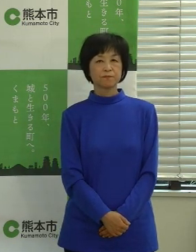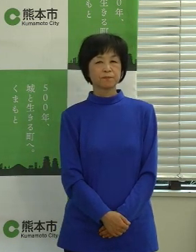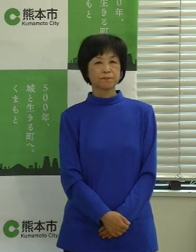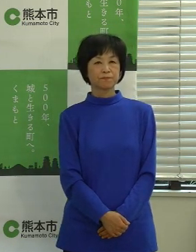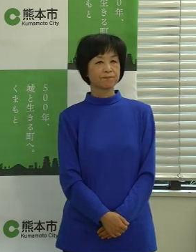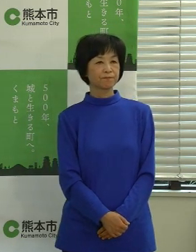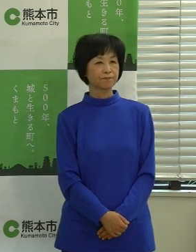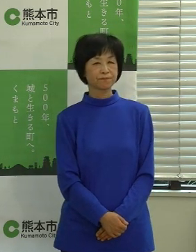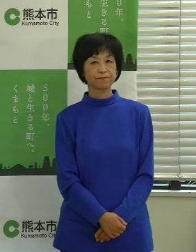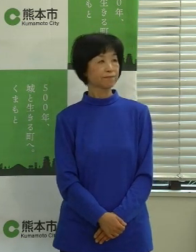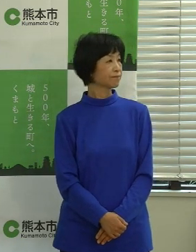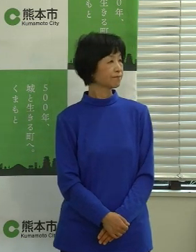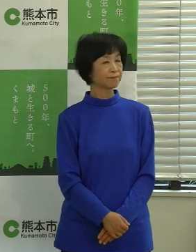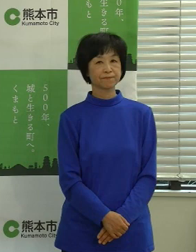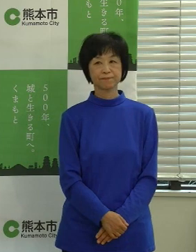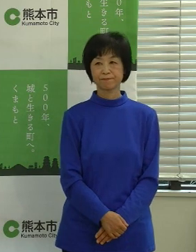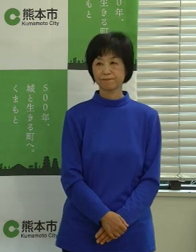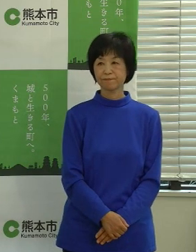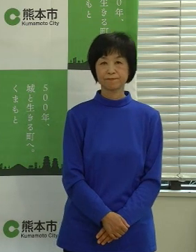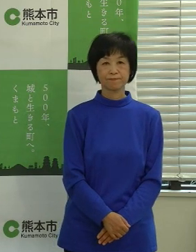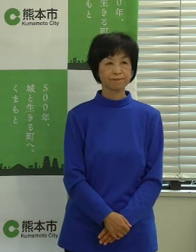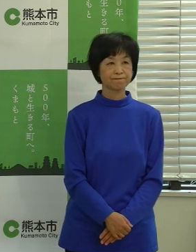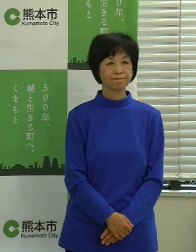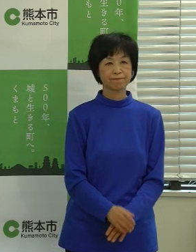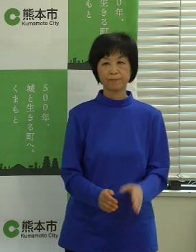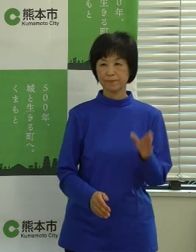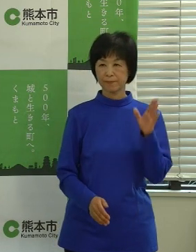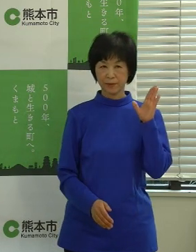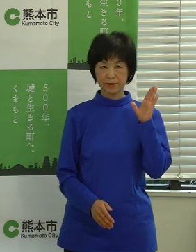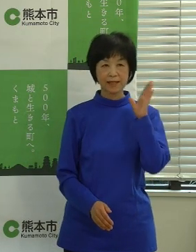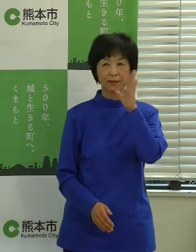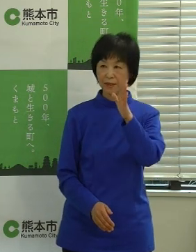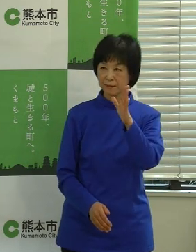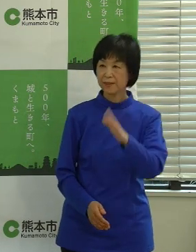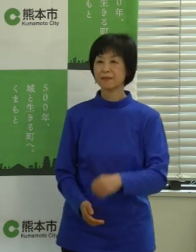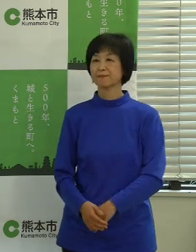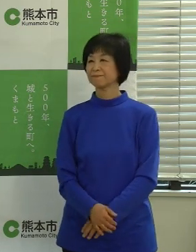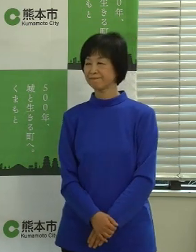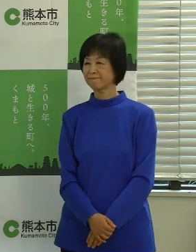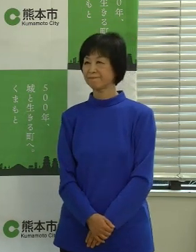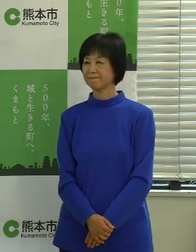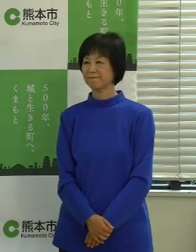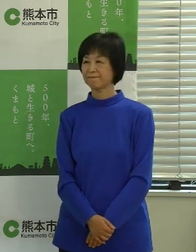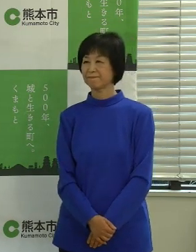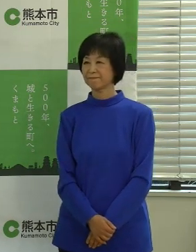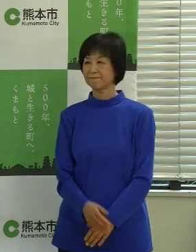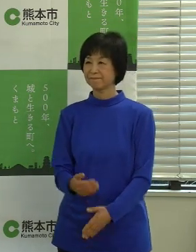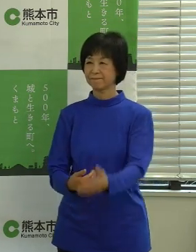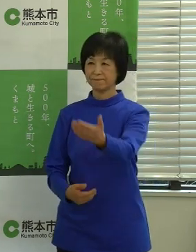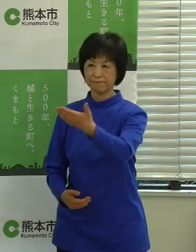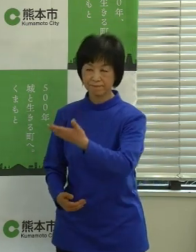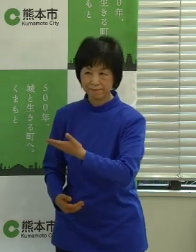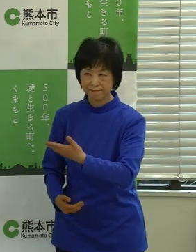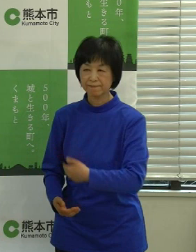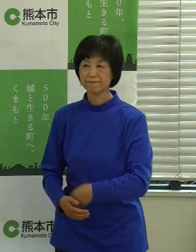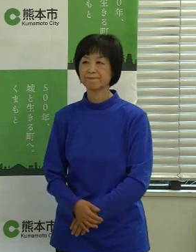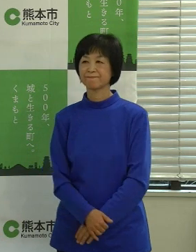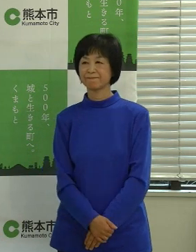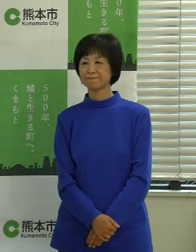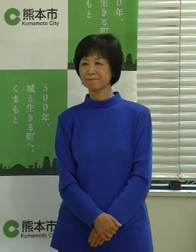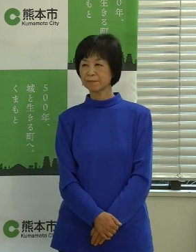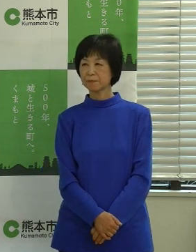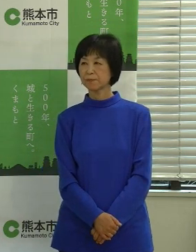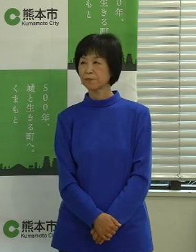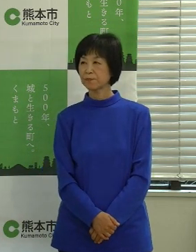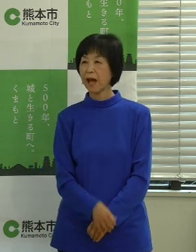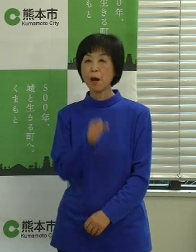はい、はい、どうぞ。 では各社からお受けいたします。挙手にお願いします。 はい、どうぞ。じゃあちょっ